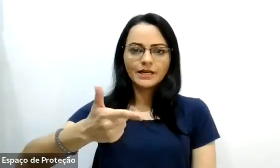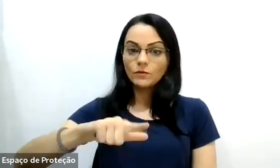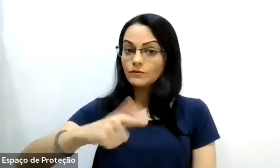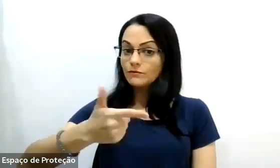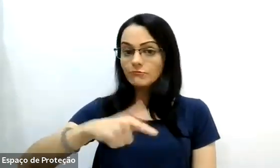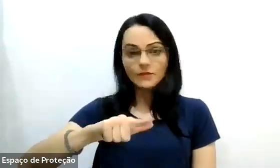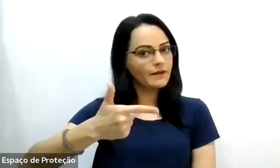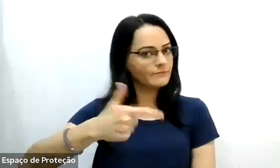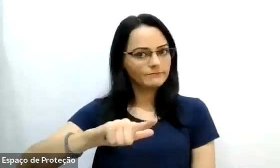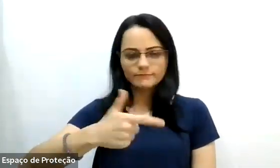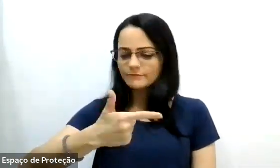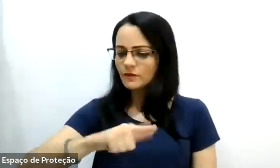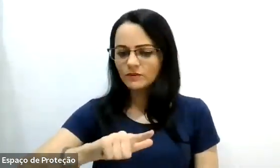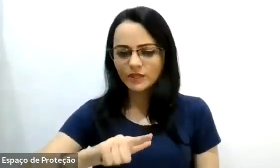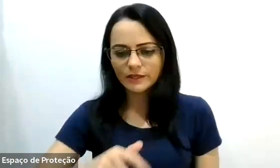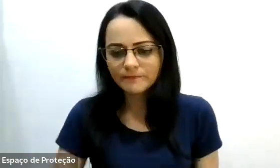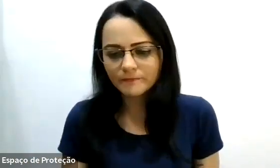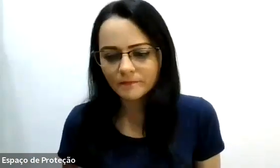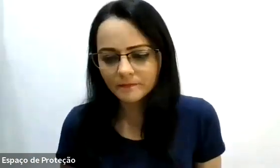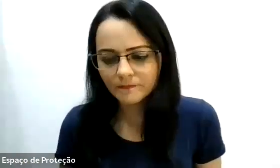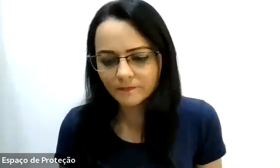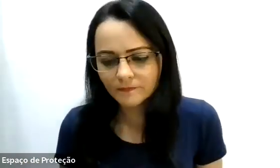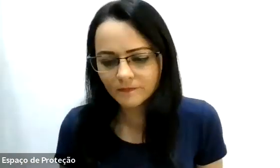não ter, não ter,